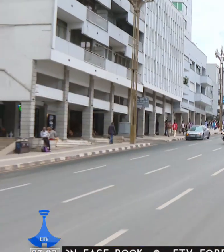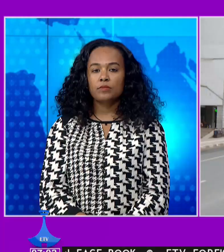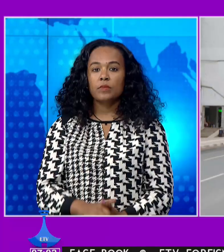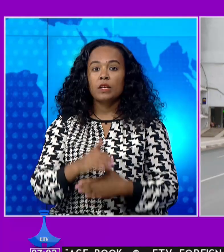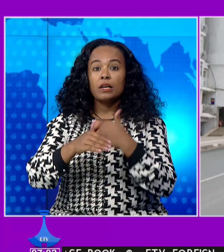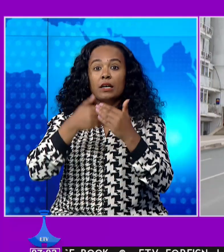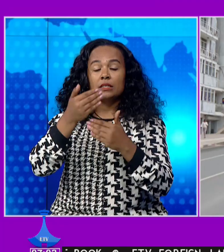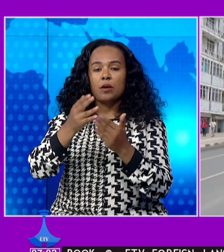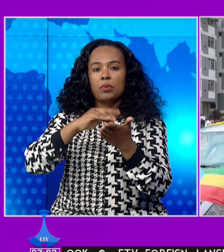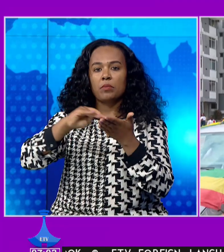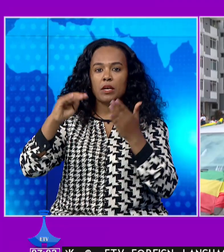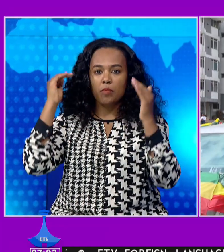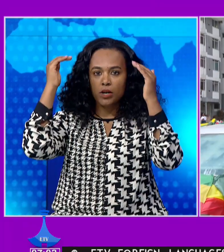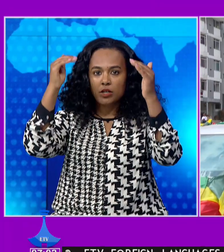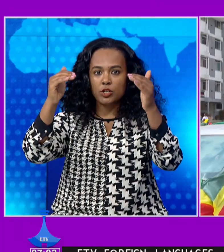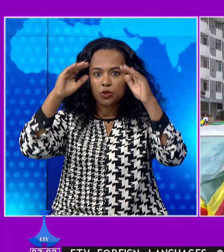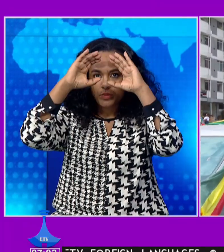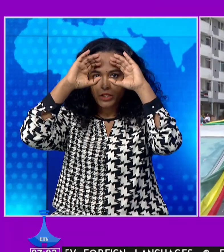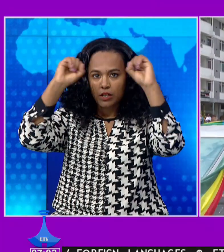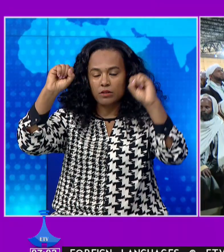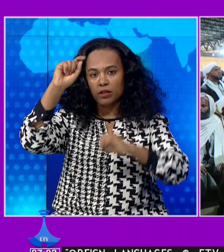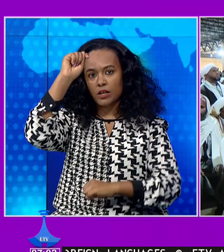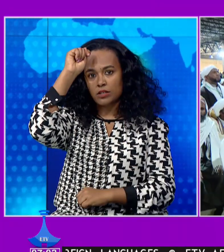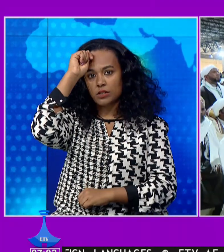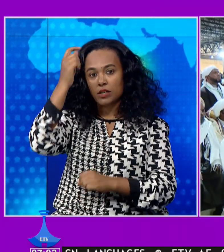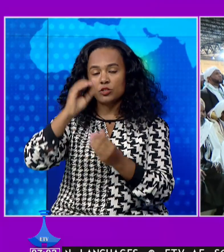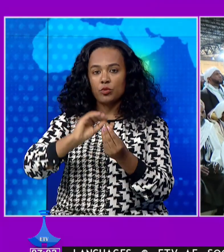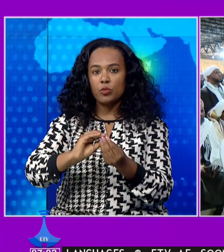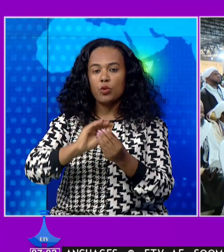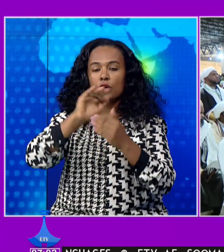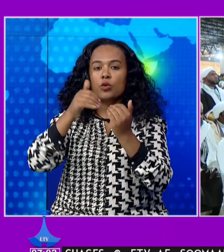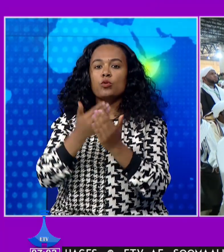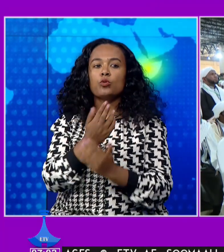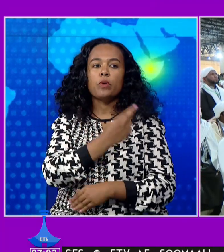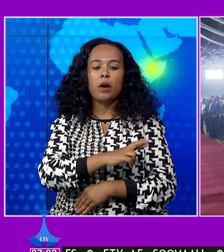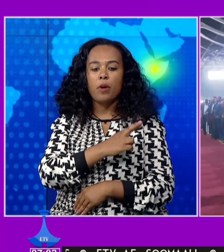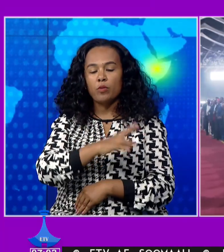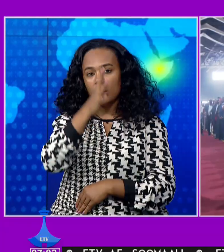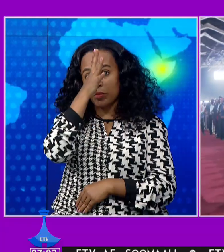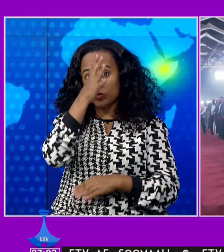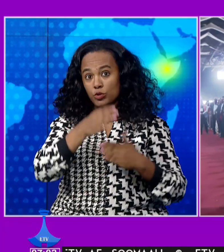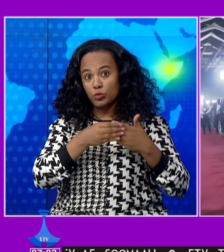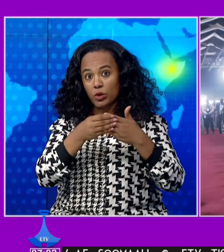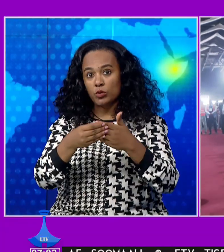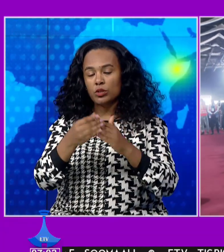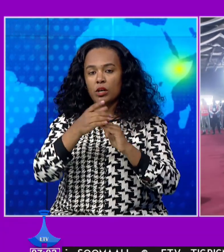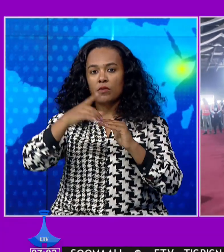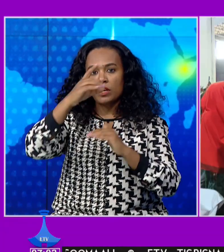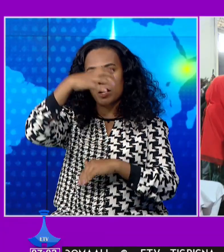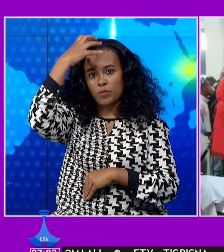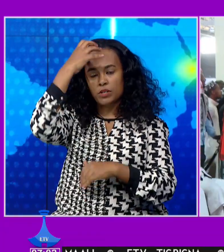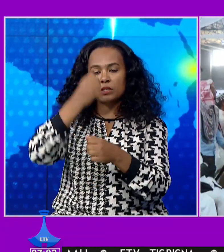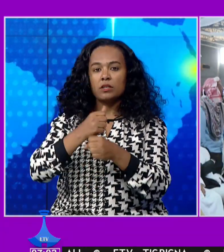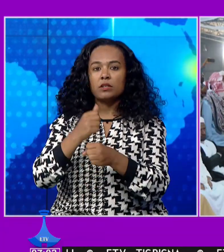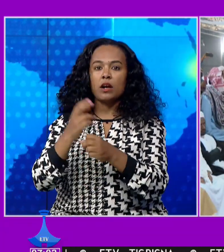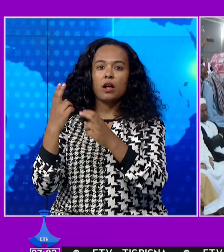ከዚያም በሚሊኒየም አዳራሽ ፕሬዝዳንት ታዬ አጽቀሥላሴን ጨምሮ የሁሉም የሃይማኖት አባቶች መሪዎች፣ ከፍተኛ የመንግስት የሥራ